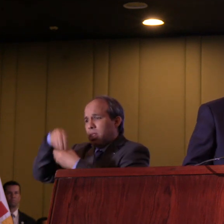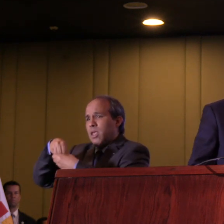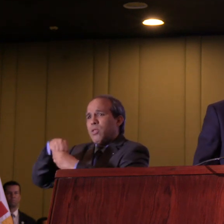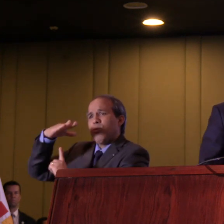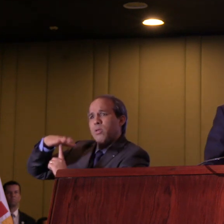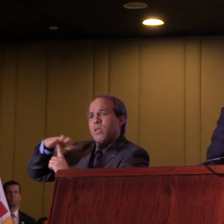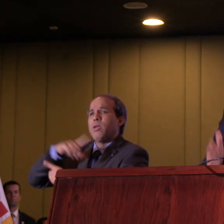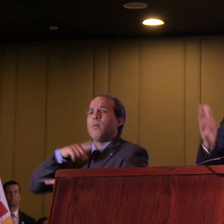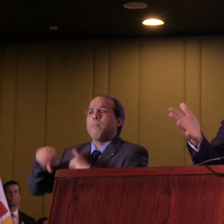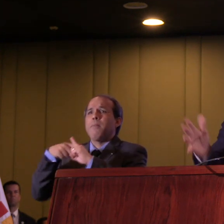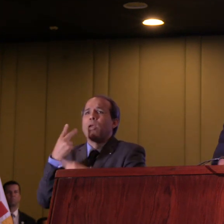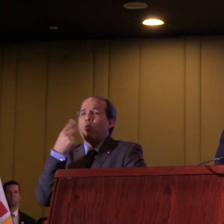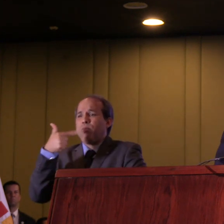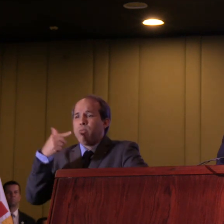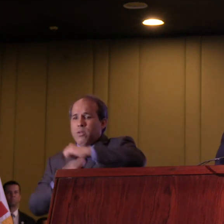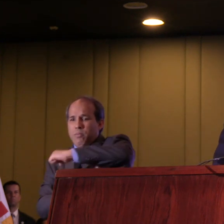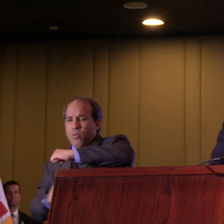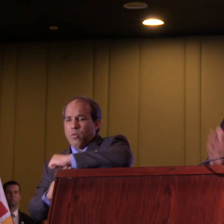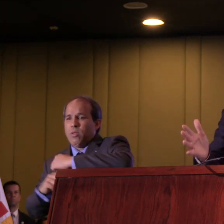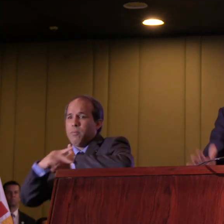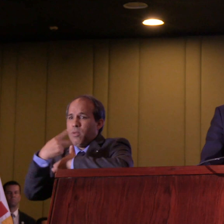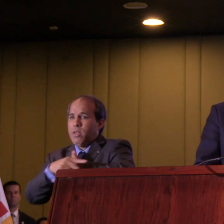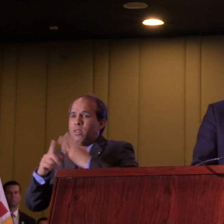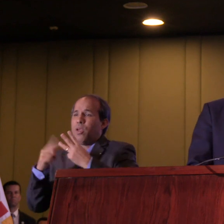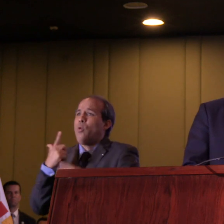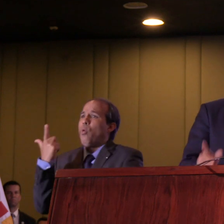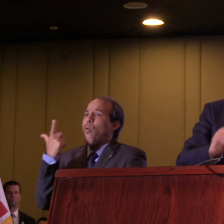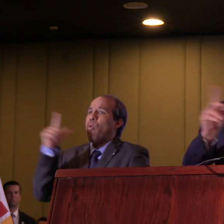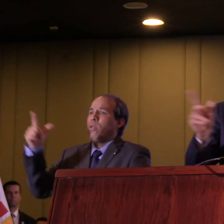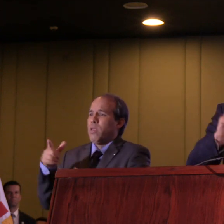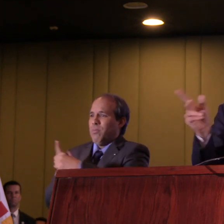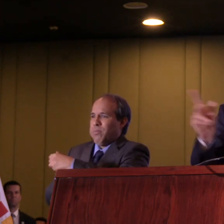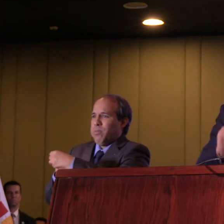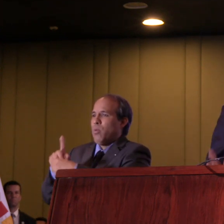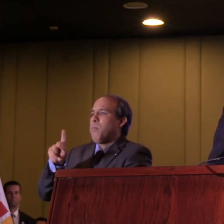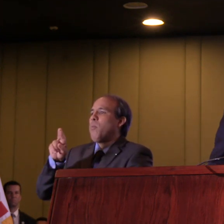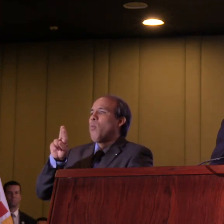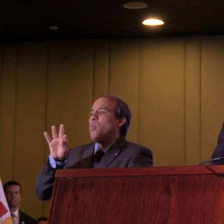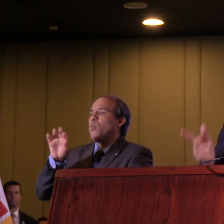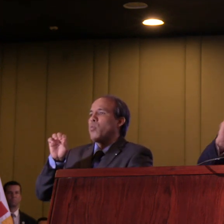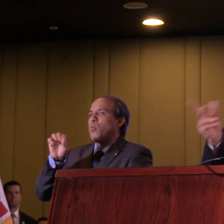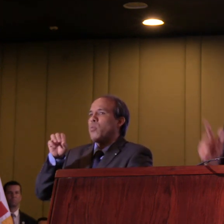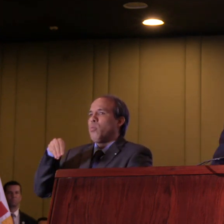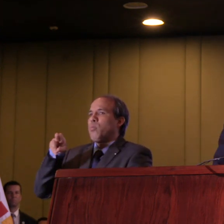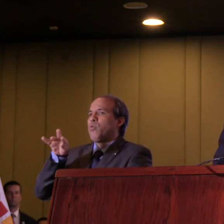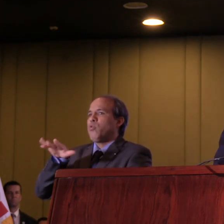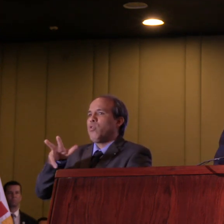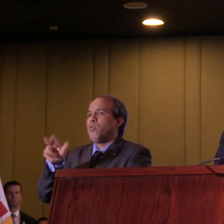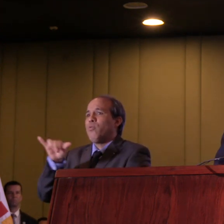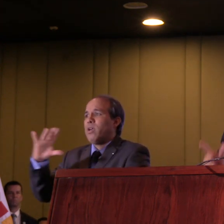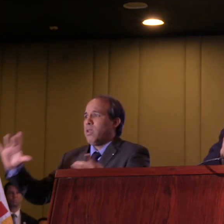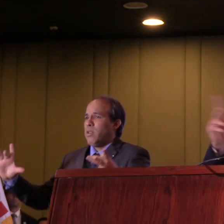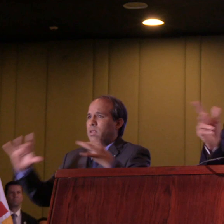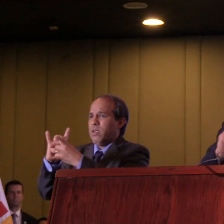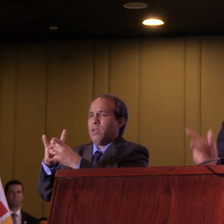Paraguai, temos a terceira na região de Porto Murtinho, que vai fazer a nossa